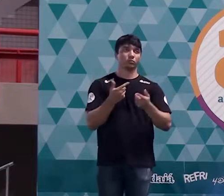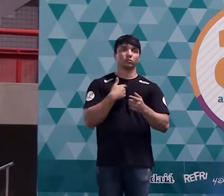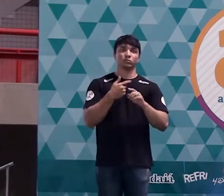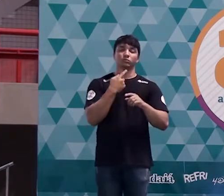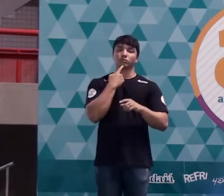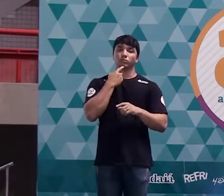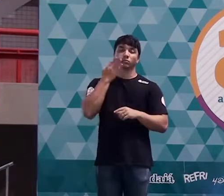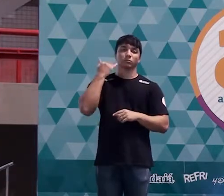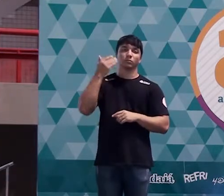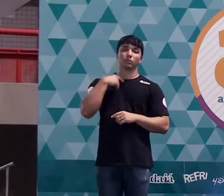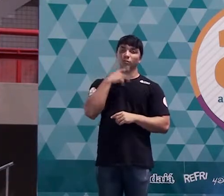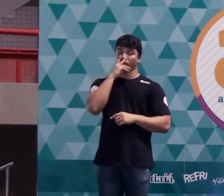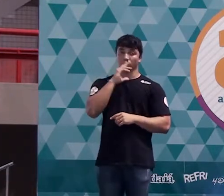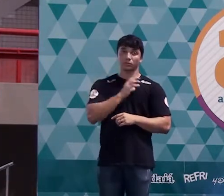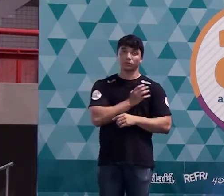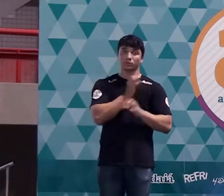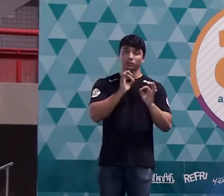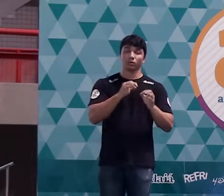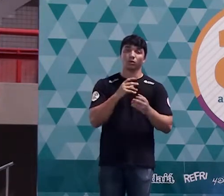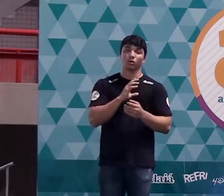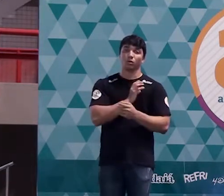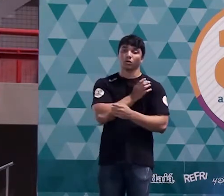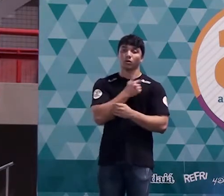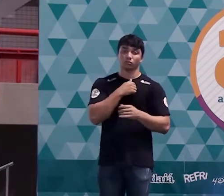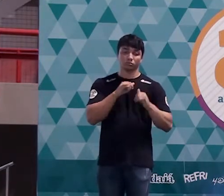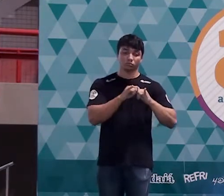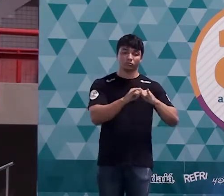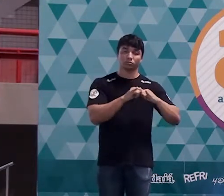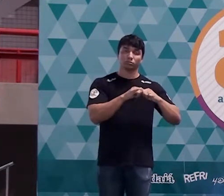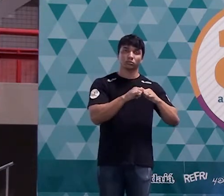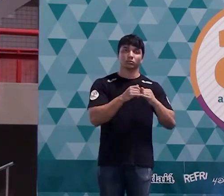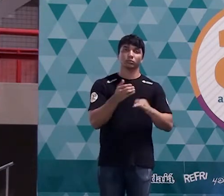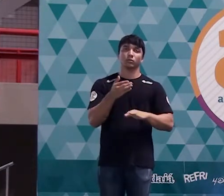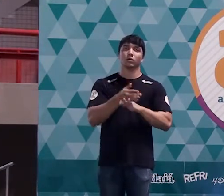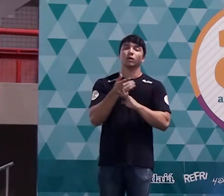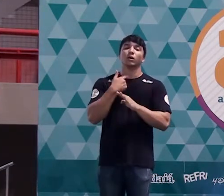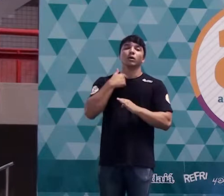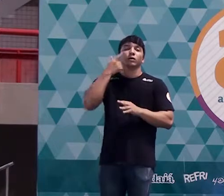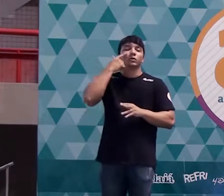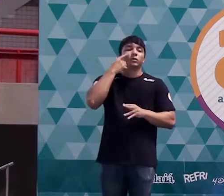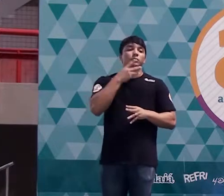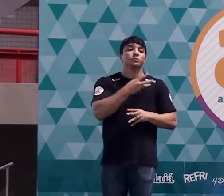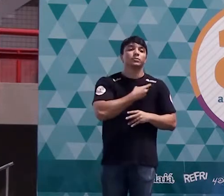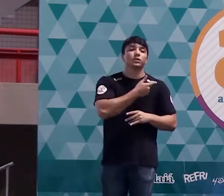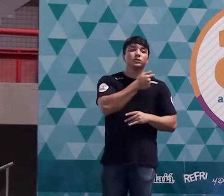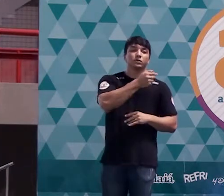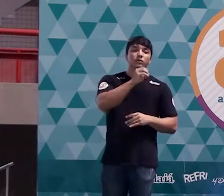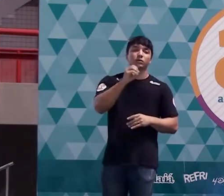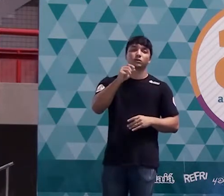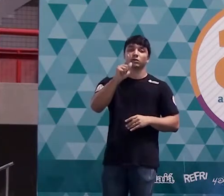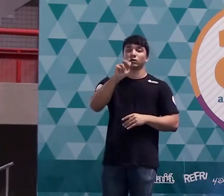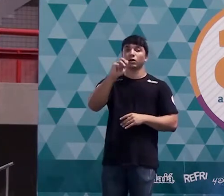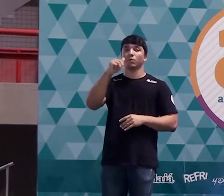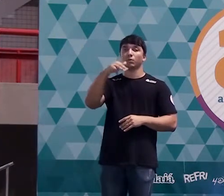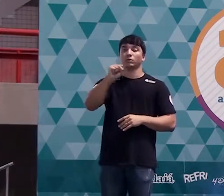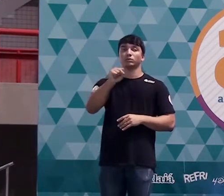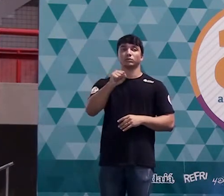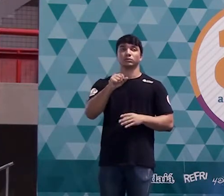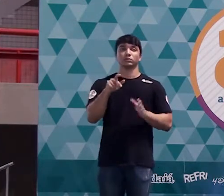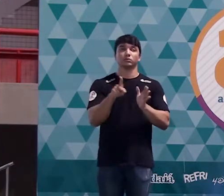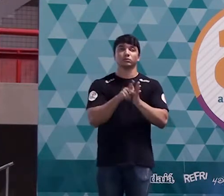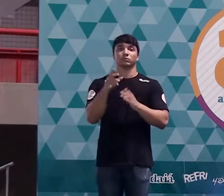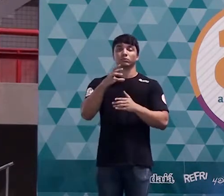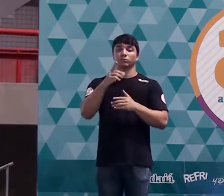não fui dizer certo e foi horrível. Eu estava no supermercado, aí eu disse assim, me dê 700 gramas